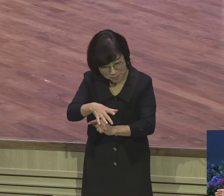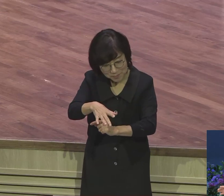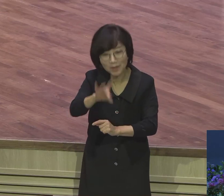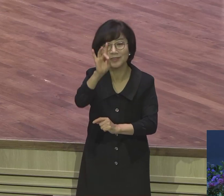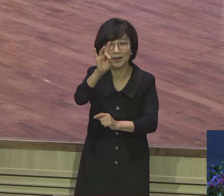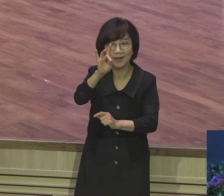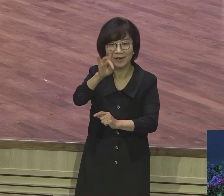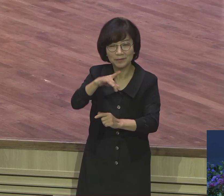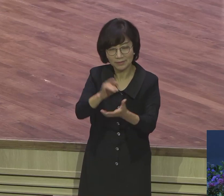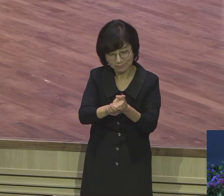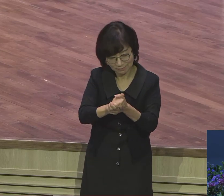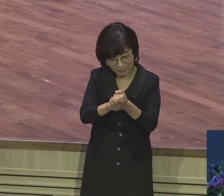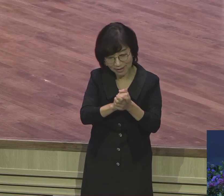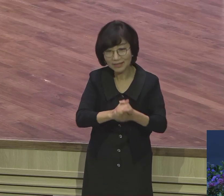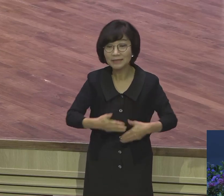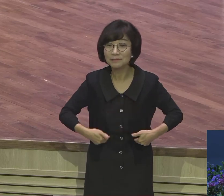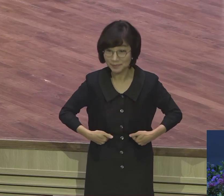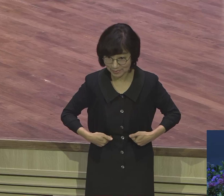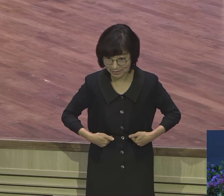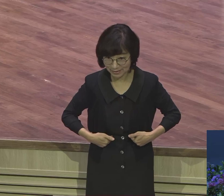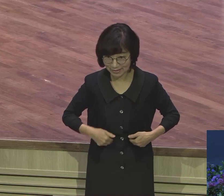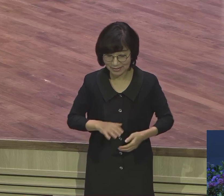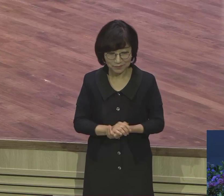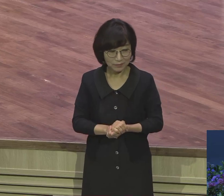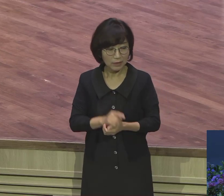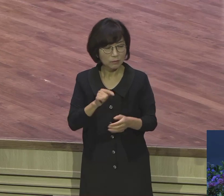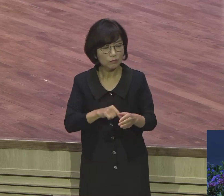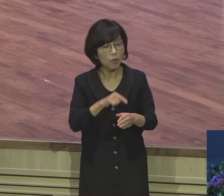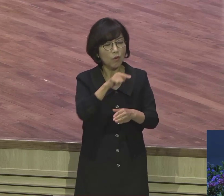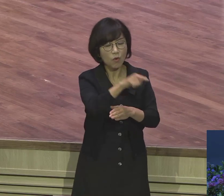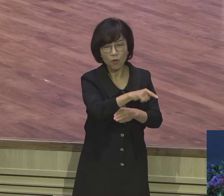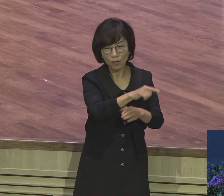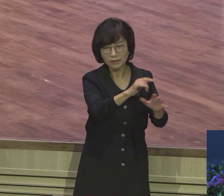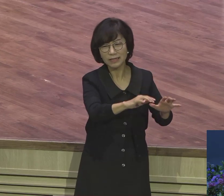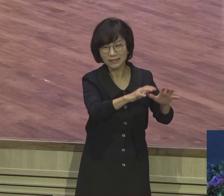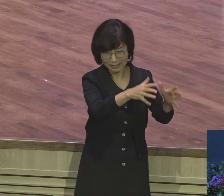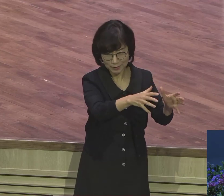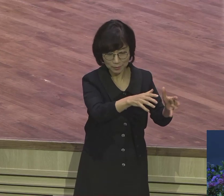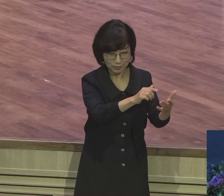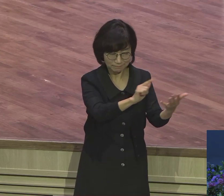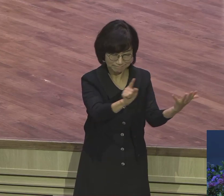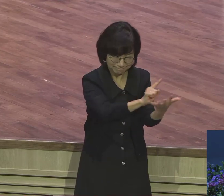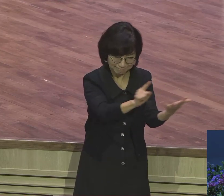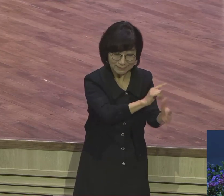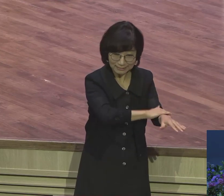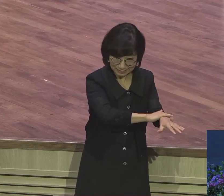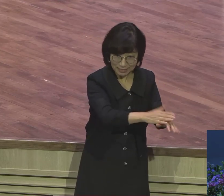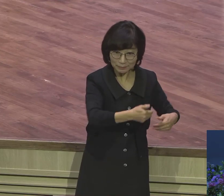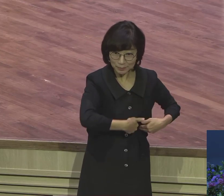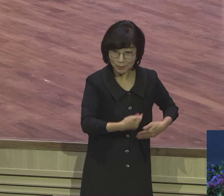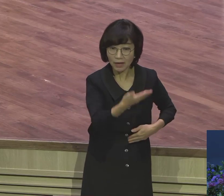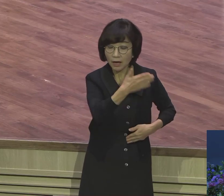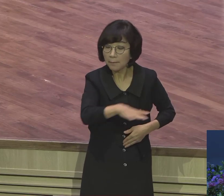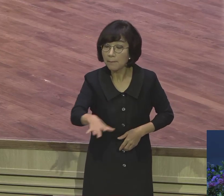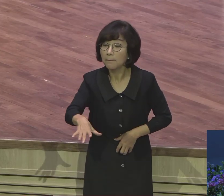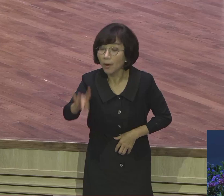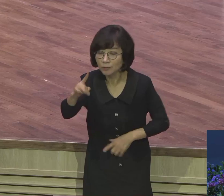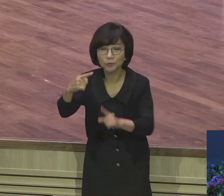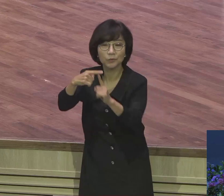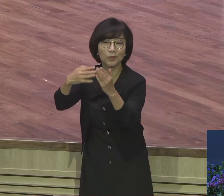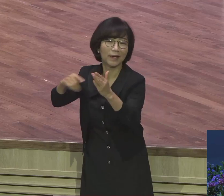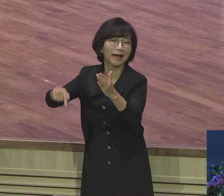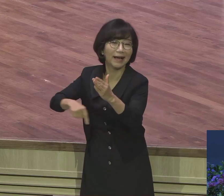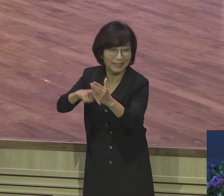교회 안에서 삶의 현장에서도 반드시 되어지게 되는데 먼저는 교회 안에서 교회 안에서